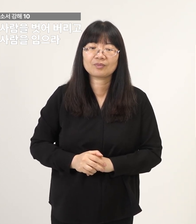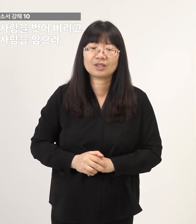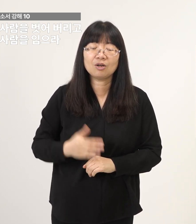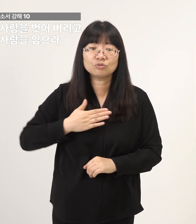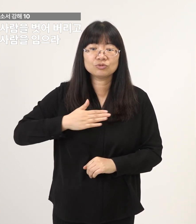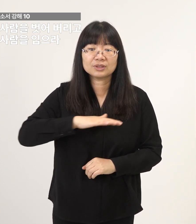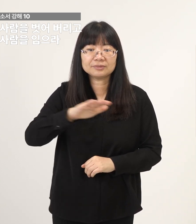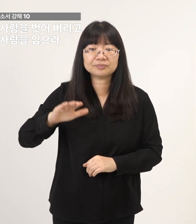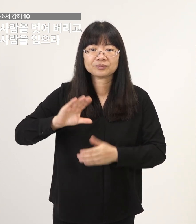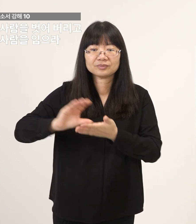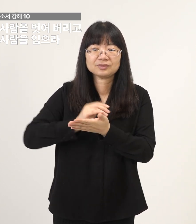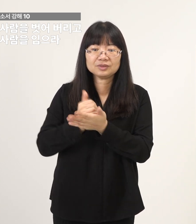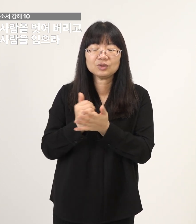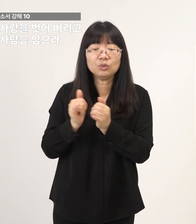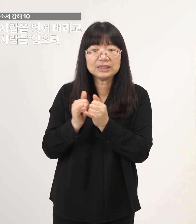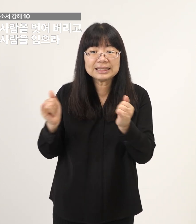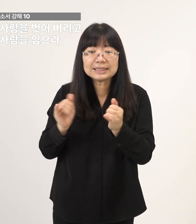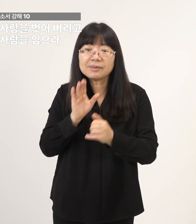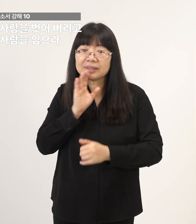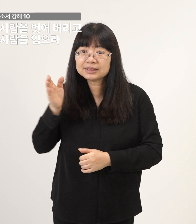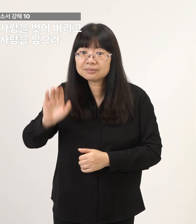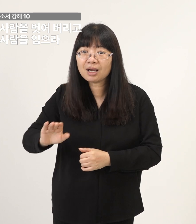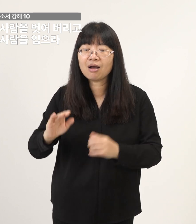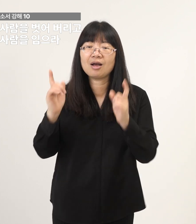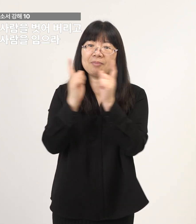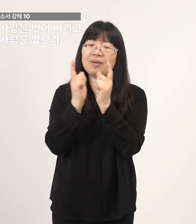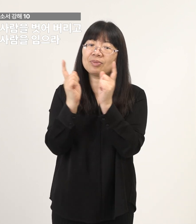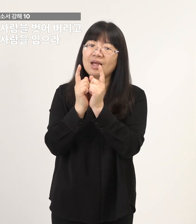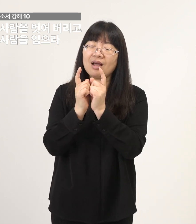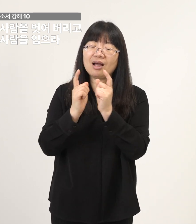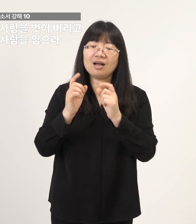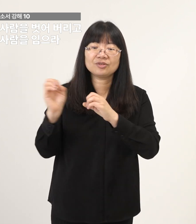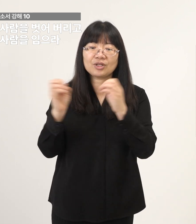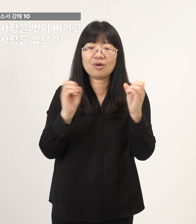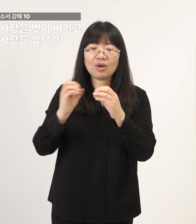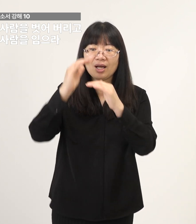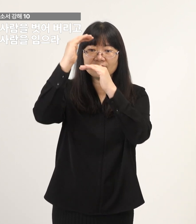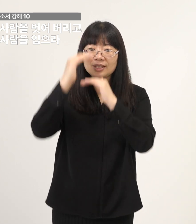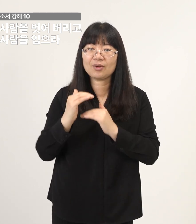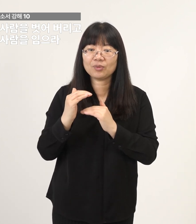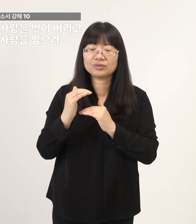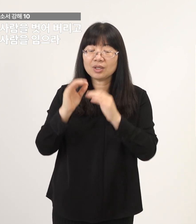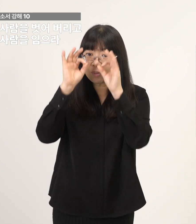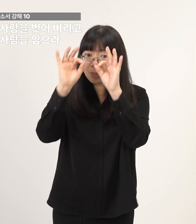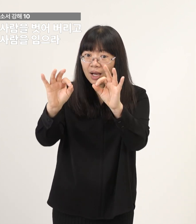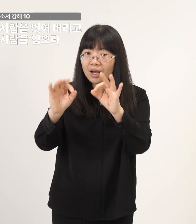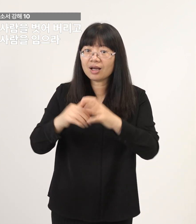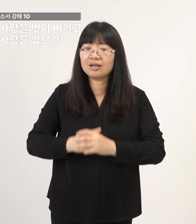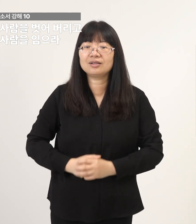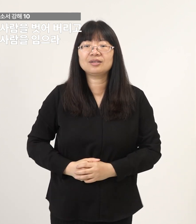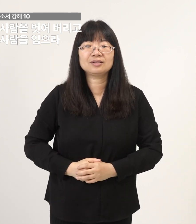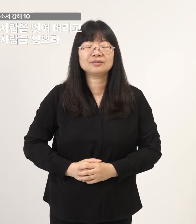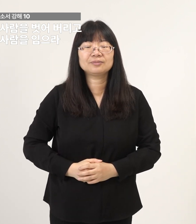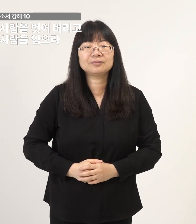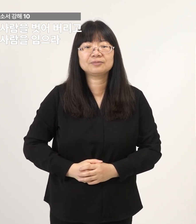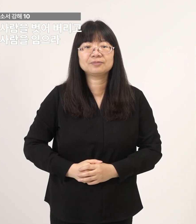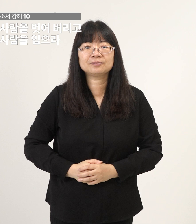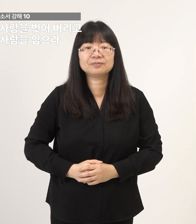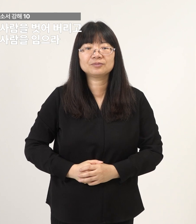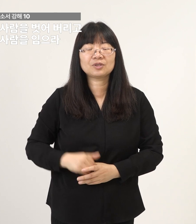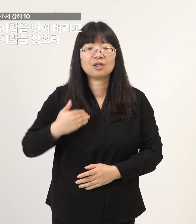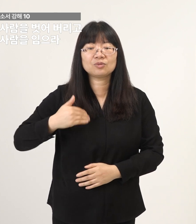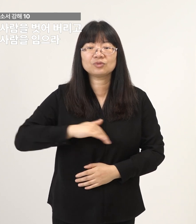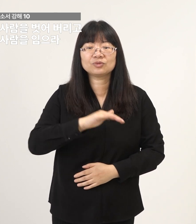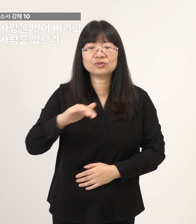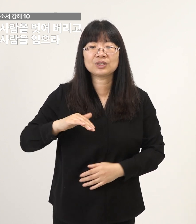아직도 우리는 그리스도인임에도 불구하고 만나서 대화의 내용을 가만히 곁들여 보면